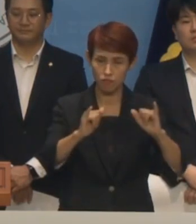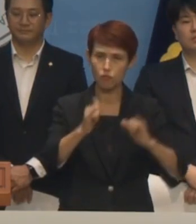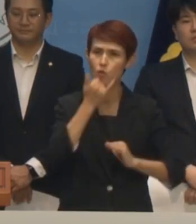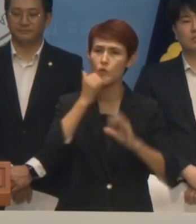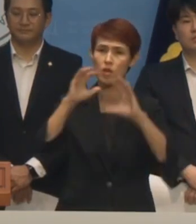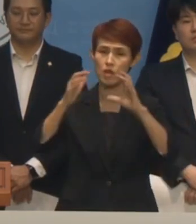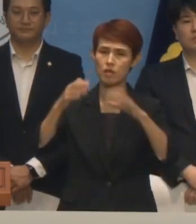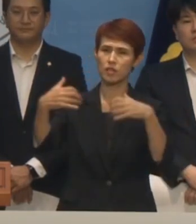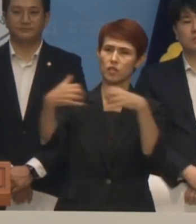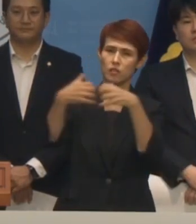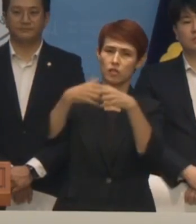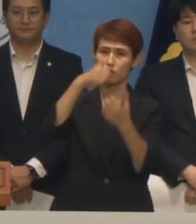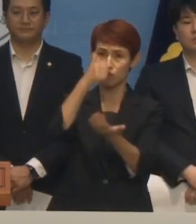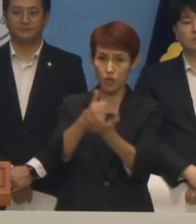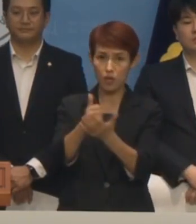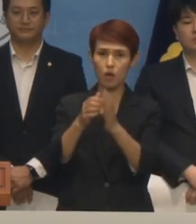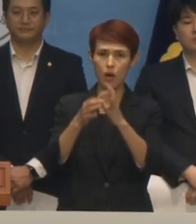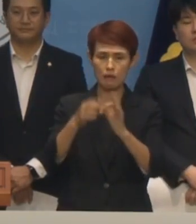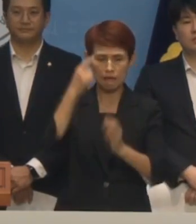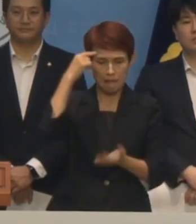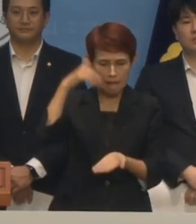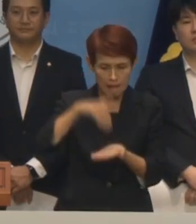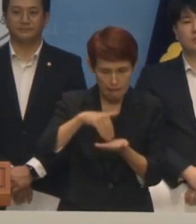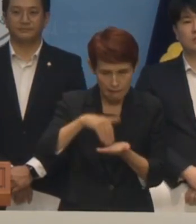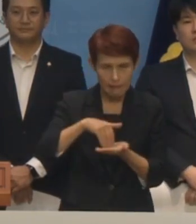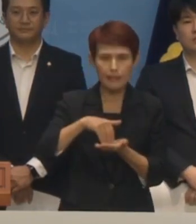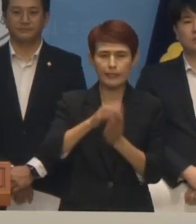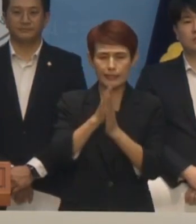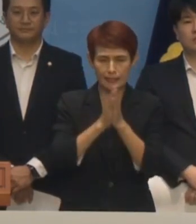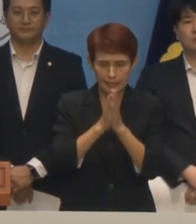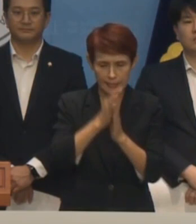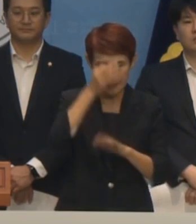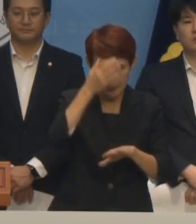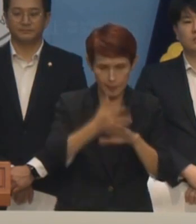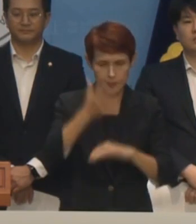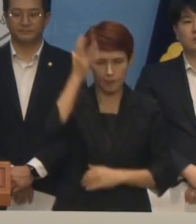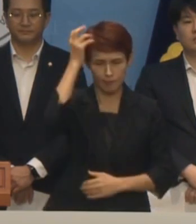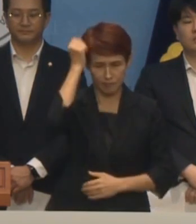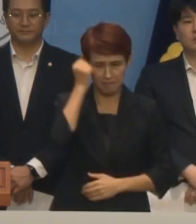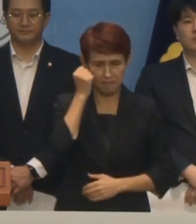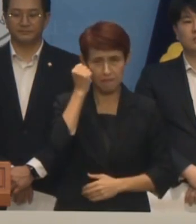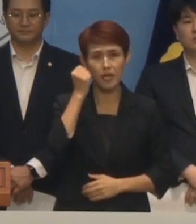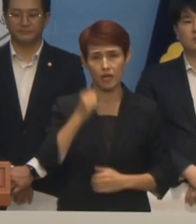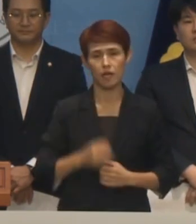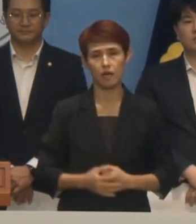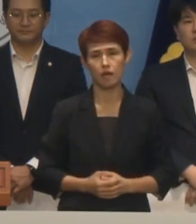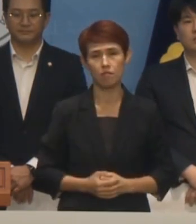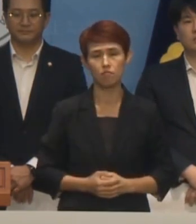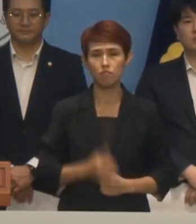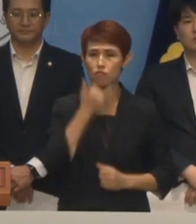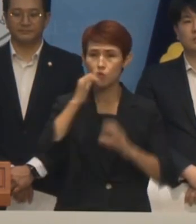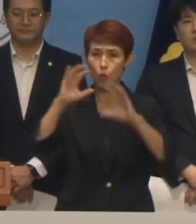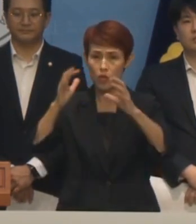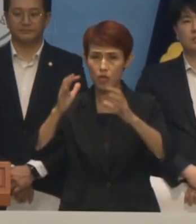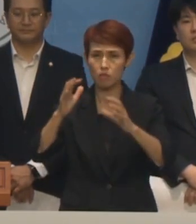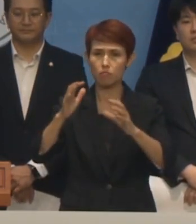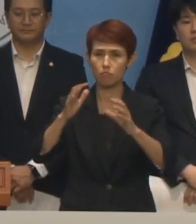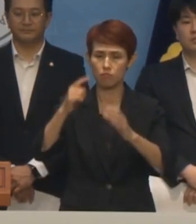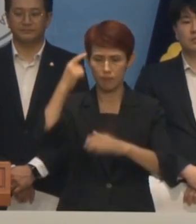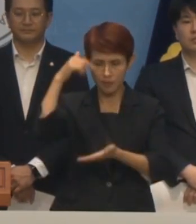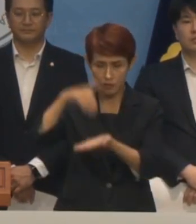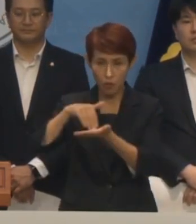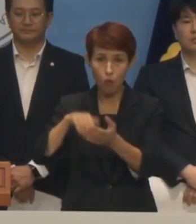전쟁 범죄에 대하여 끊임없는 반성과 사죄를 통하여 잊지 않고 기억했습니다. 독일이 이렇게 반성하는